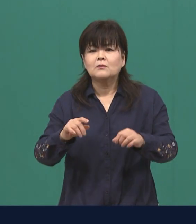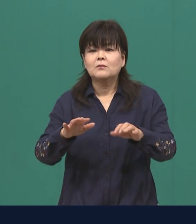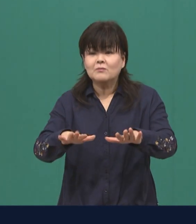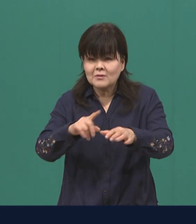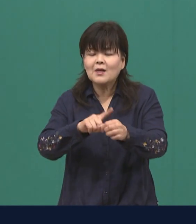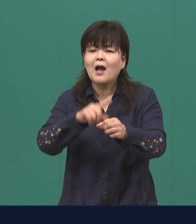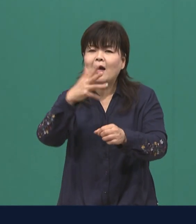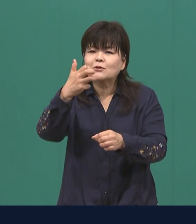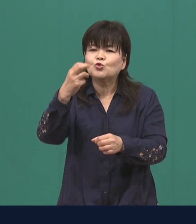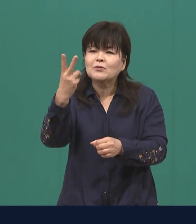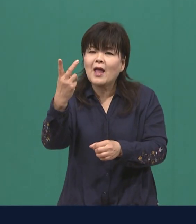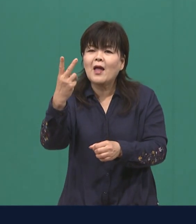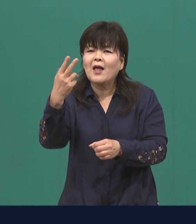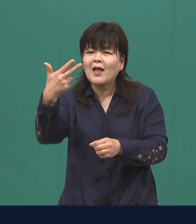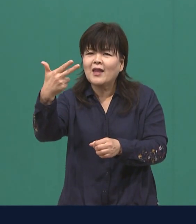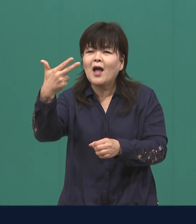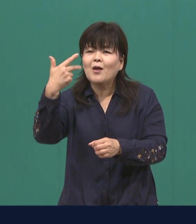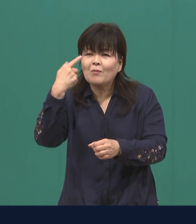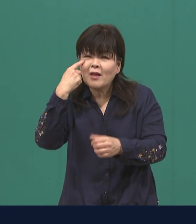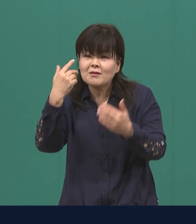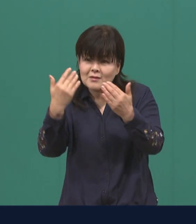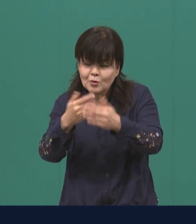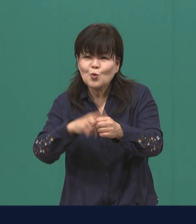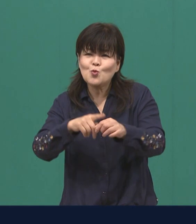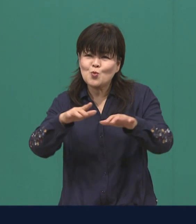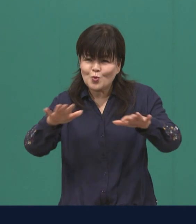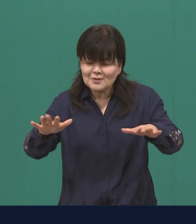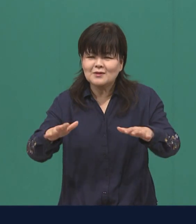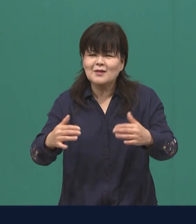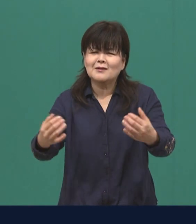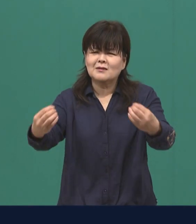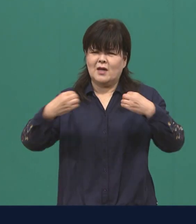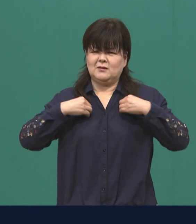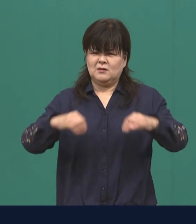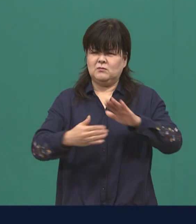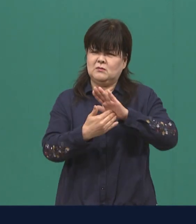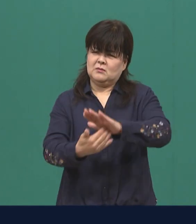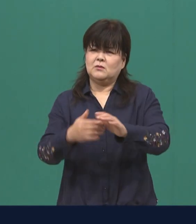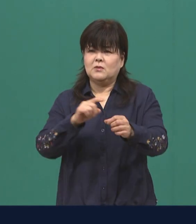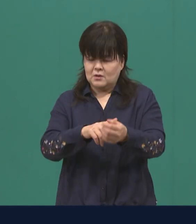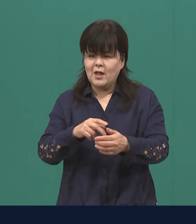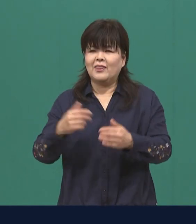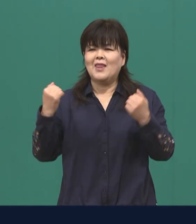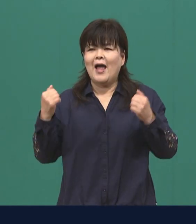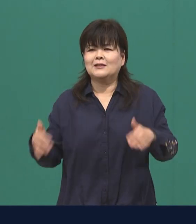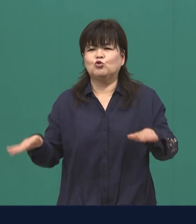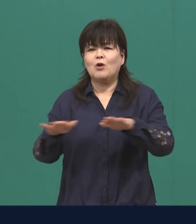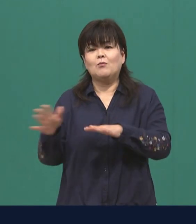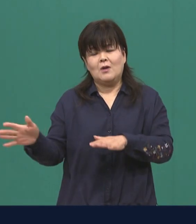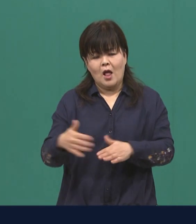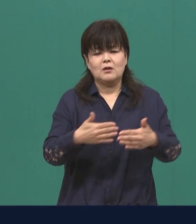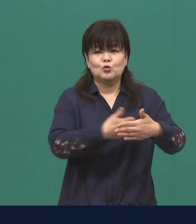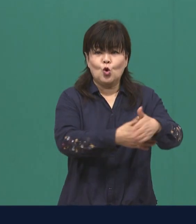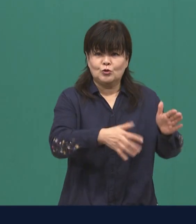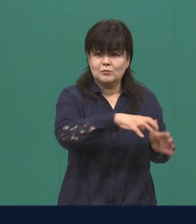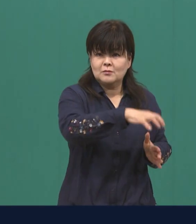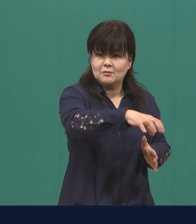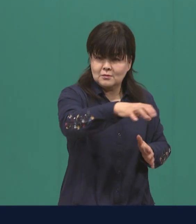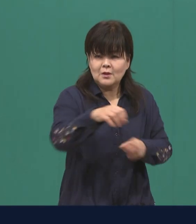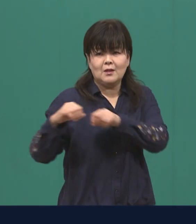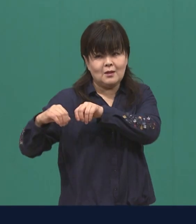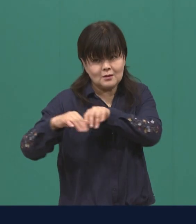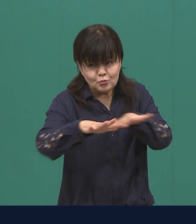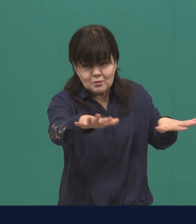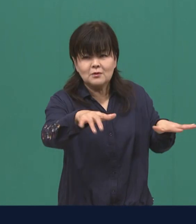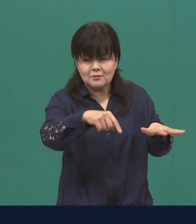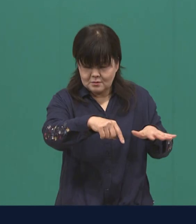営まれていますが、87年目となる今年も感染症対策として、体育館から各教室